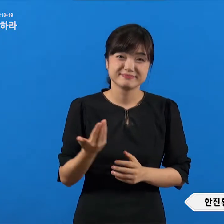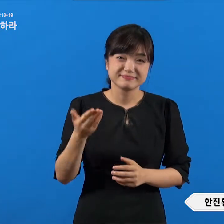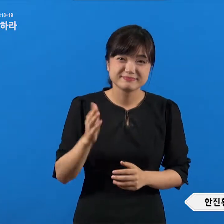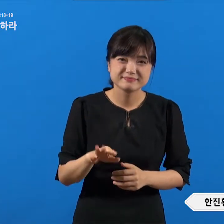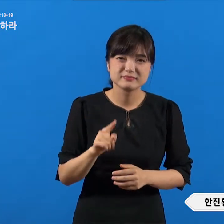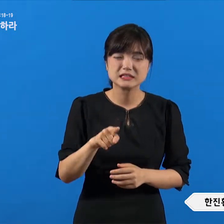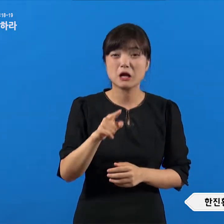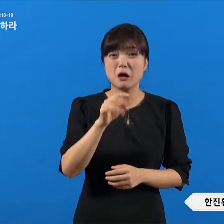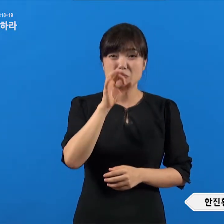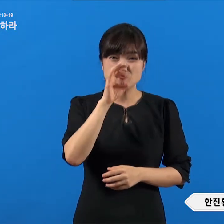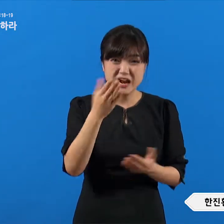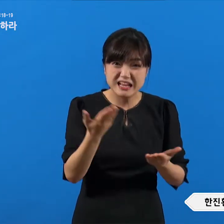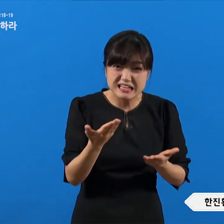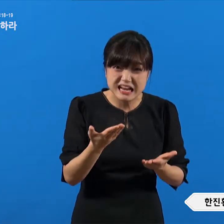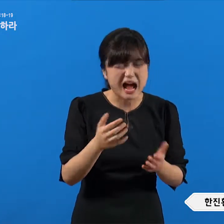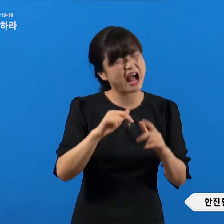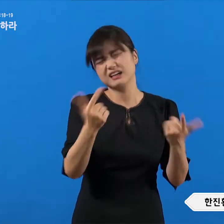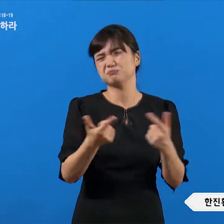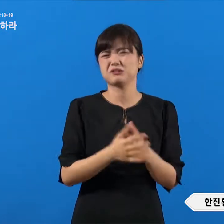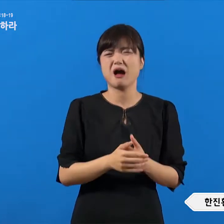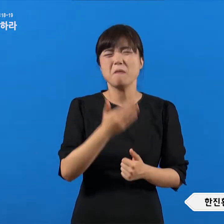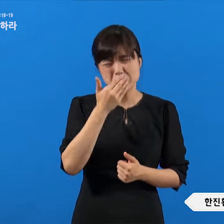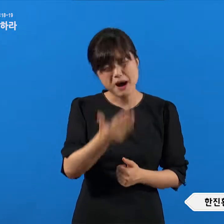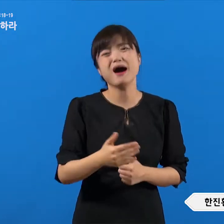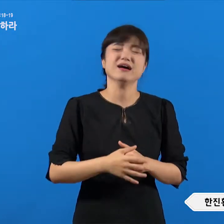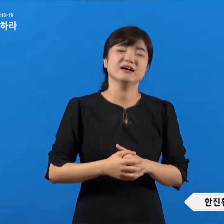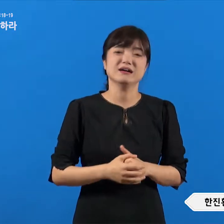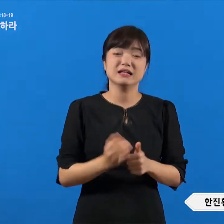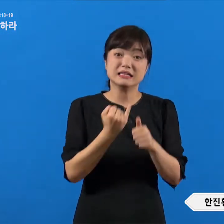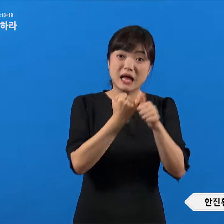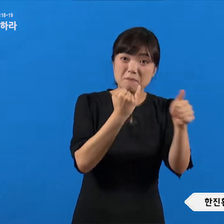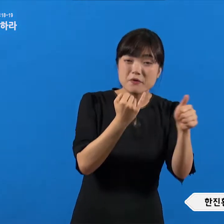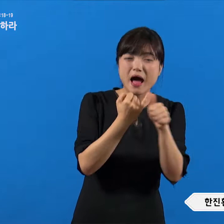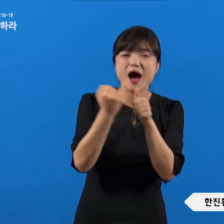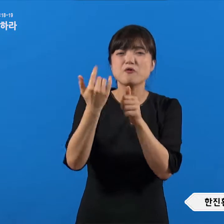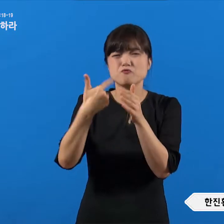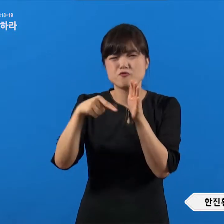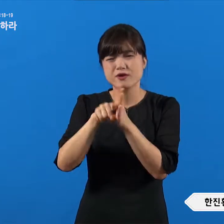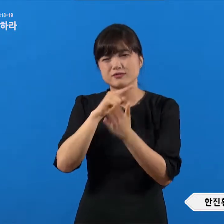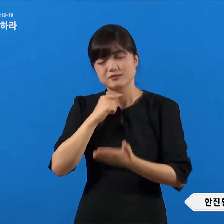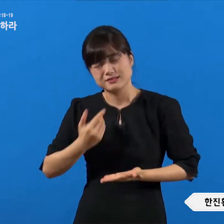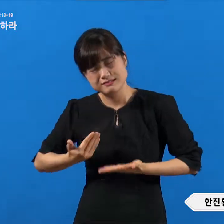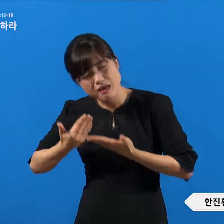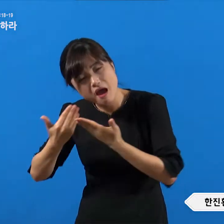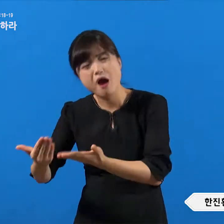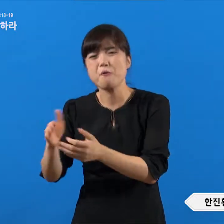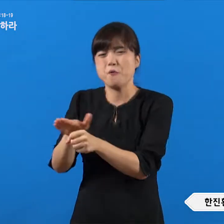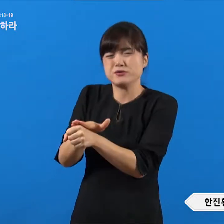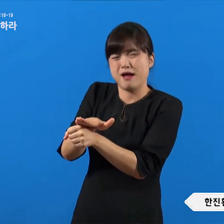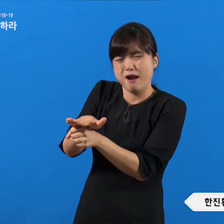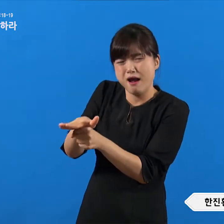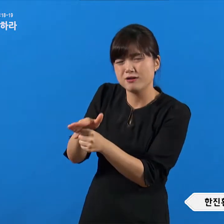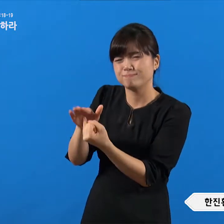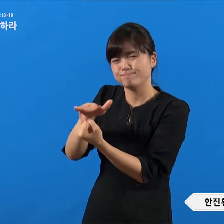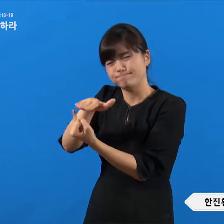그런데 그건 불가능한 일이 아닙니다. 남편은 아내를 위해서 희생하고